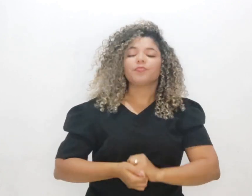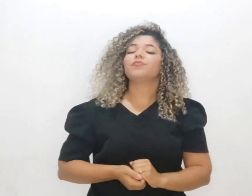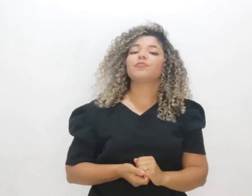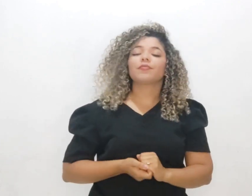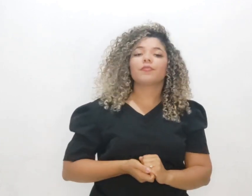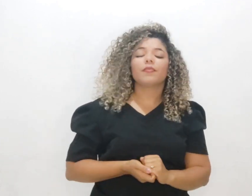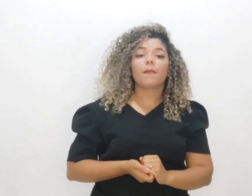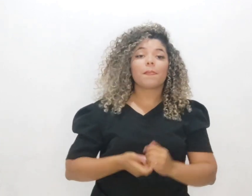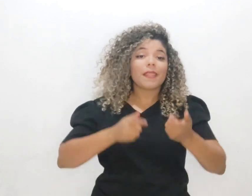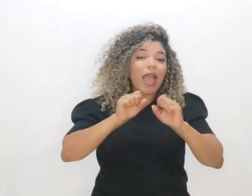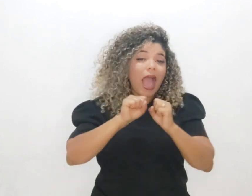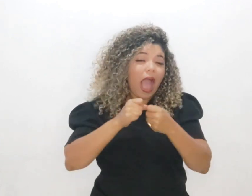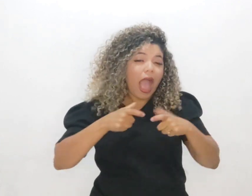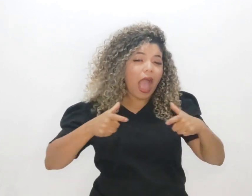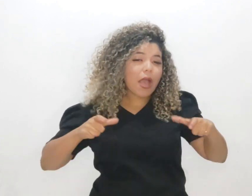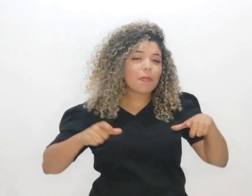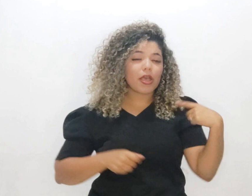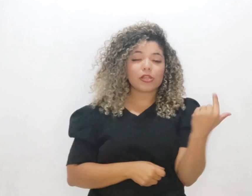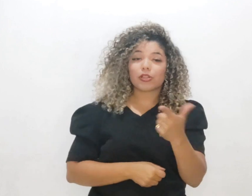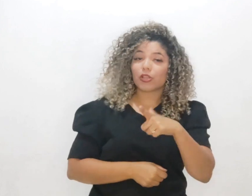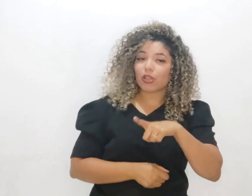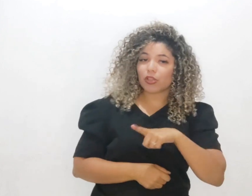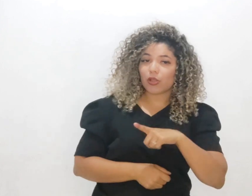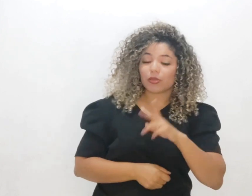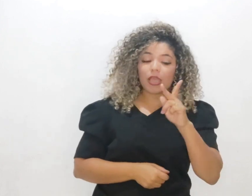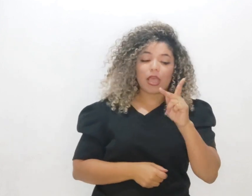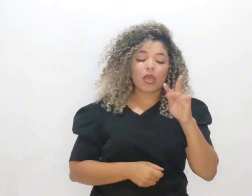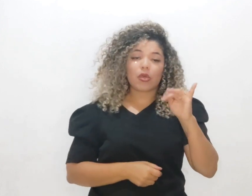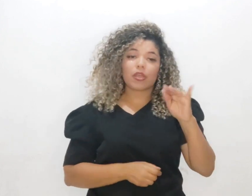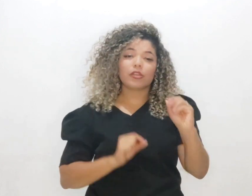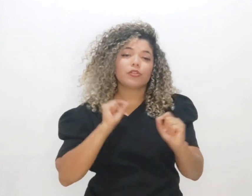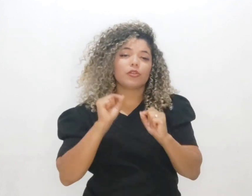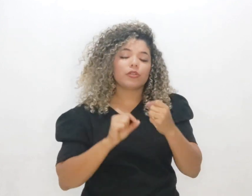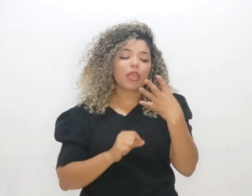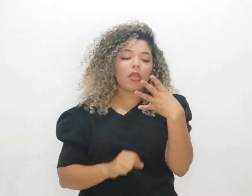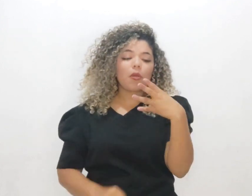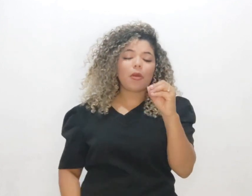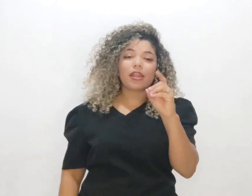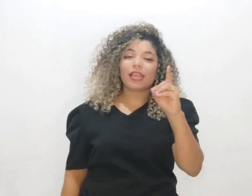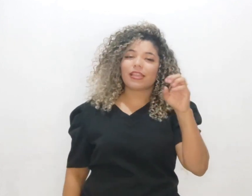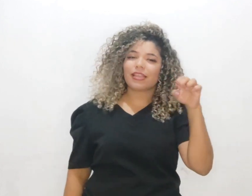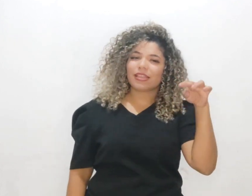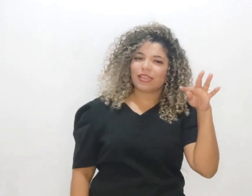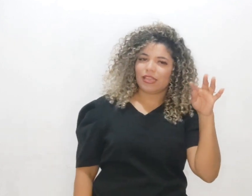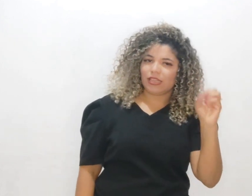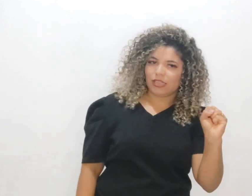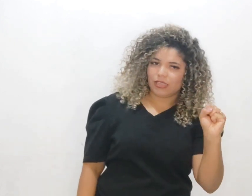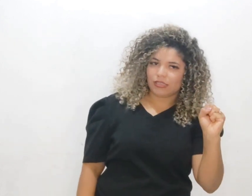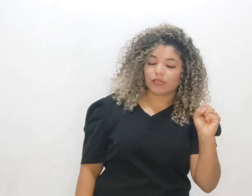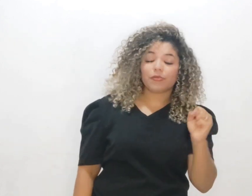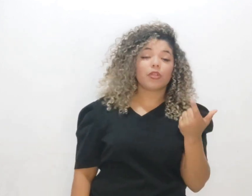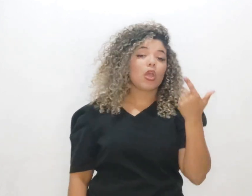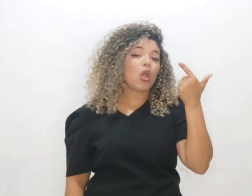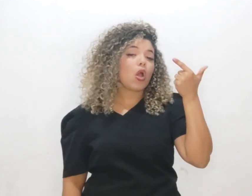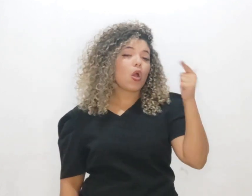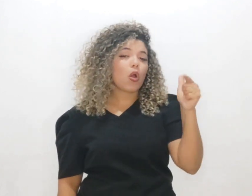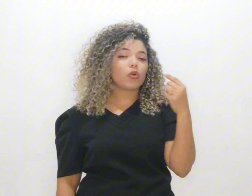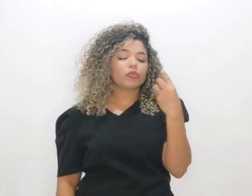As maiores engrenagens que nós temos no nosso kit são as engrenagens com 40 dentes e a engrenagem com 36